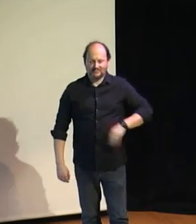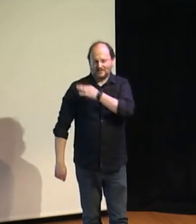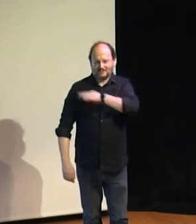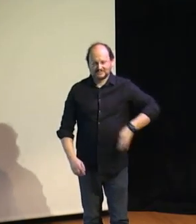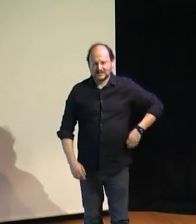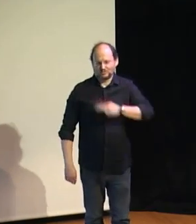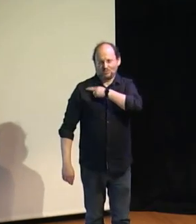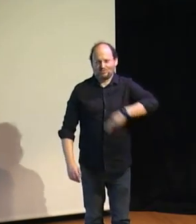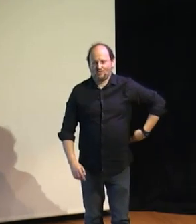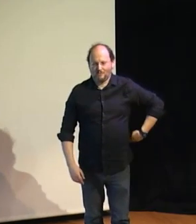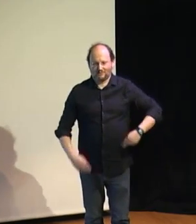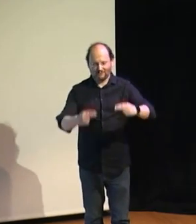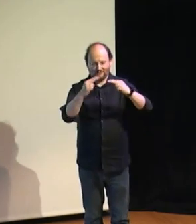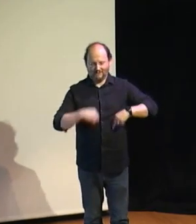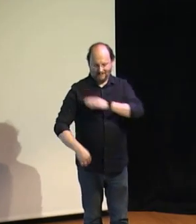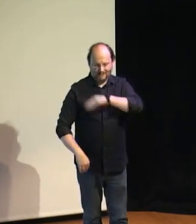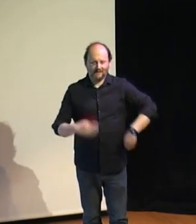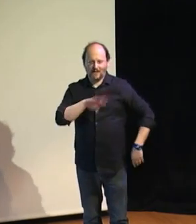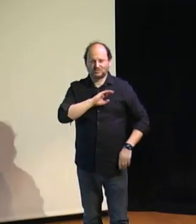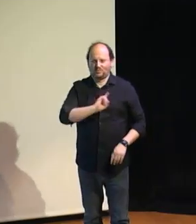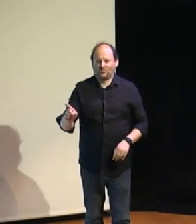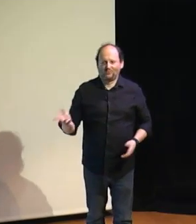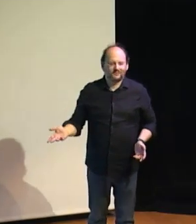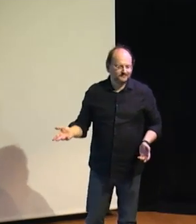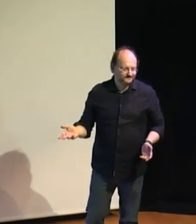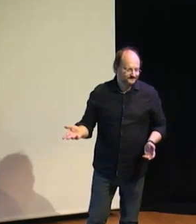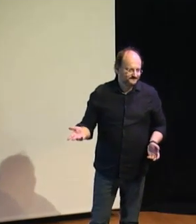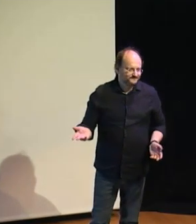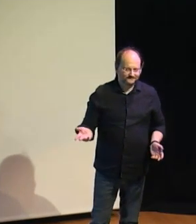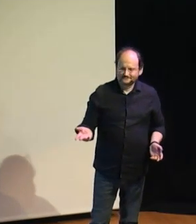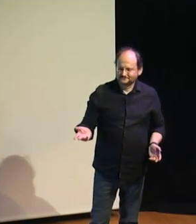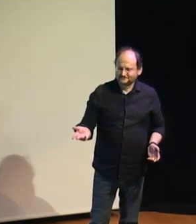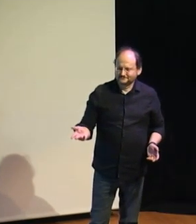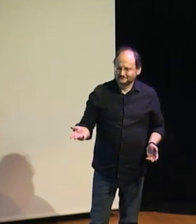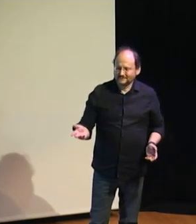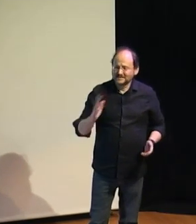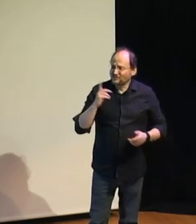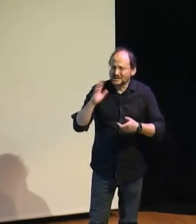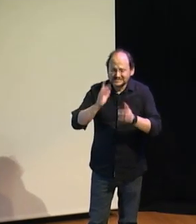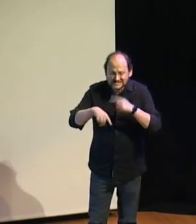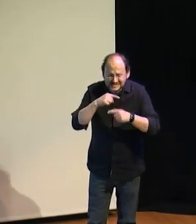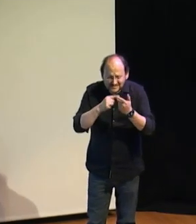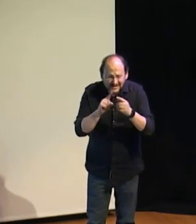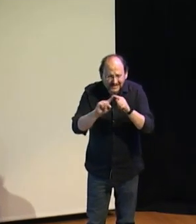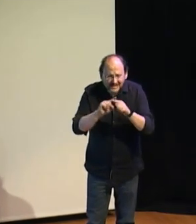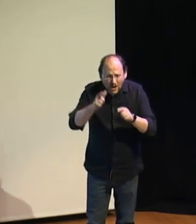porter quelque chose sur l'épaule. Et donc, l'écharpe est portée, enfin la forme de l'écharpe est amenée vers le